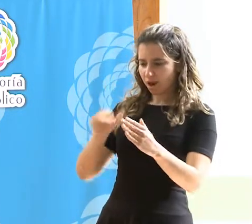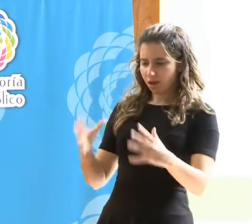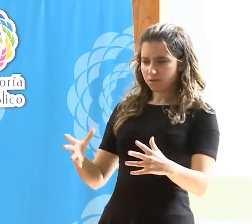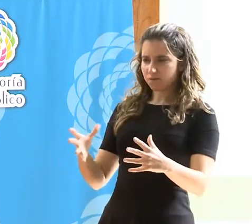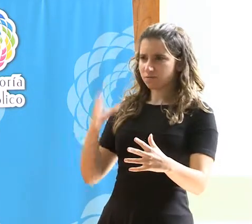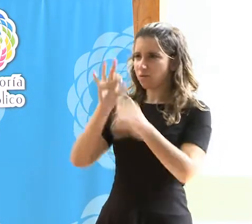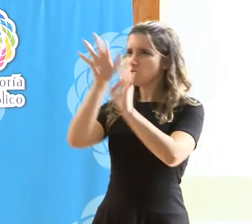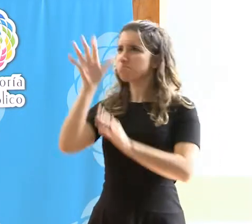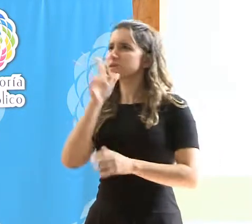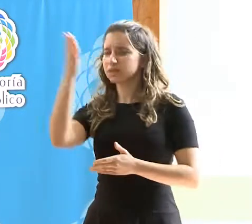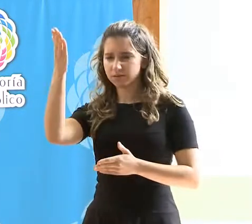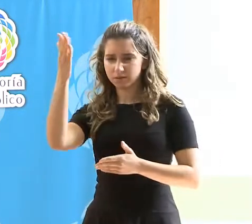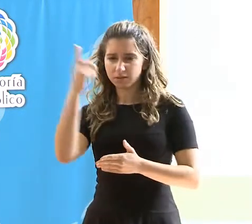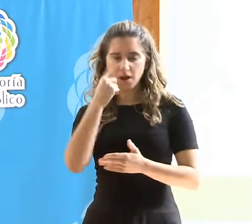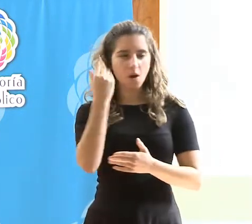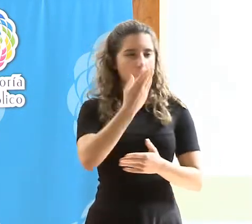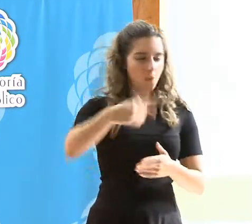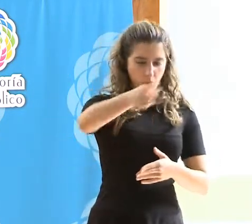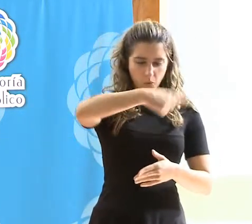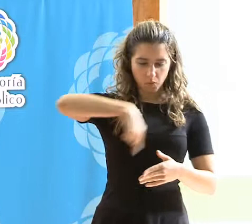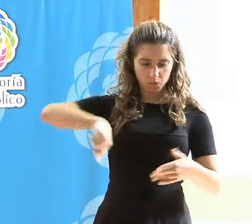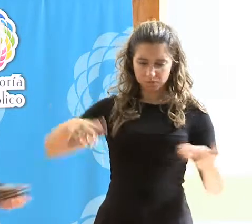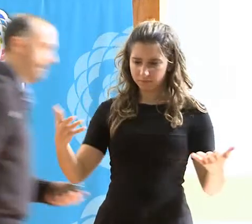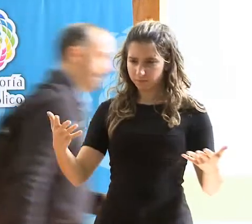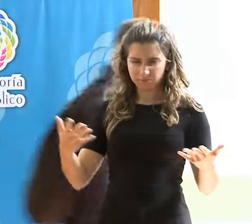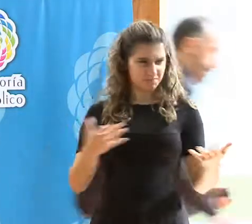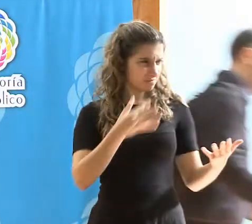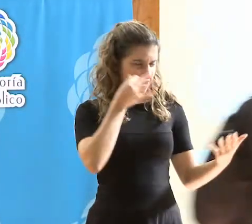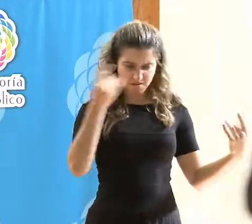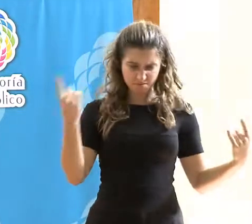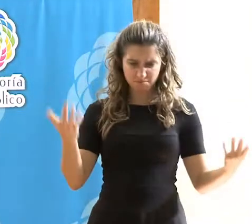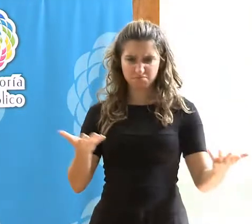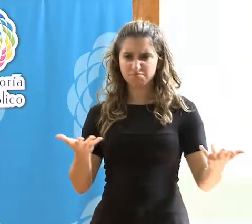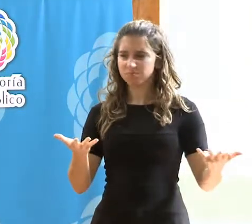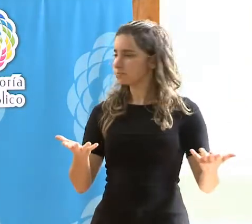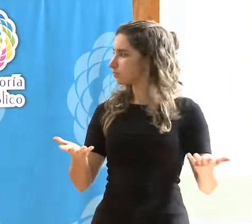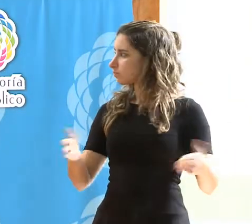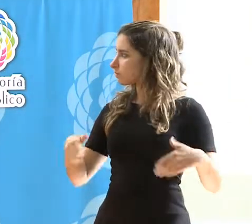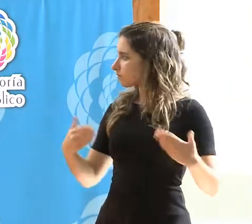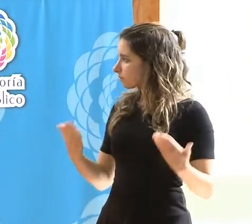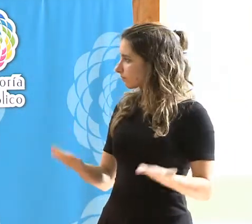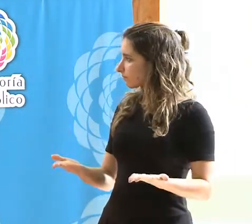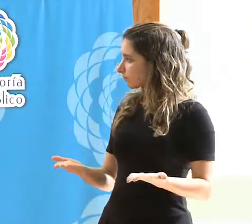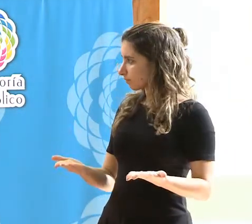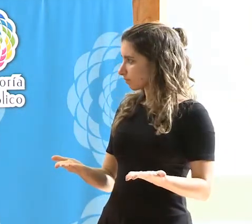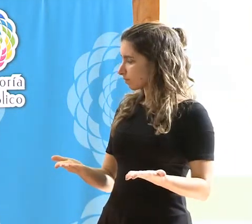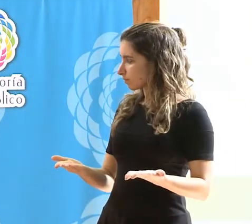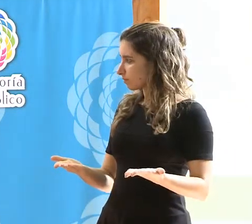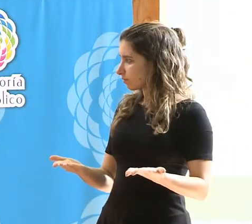los hombres, siempre atildados, no tenían nada que ver con los grupos populares. Grupos que, cabe aclarar, eran